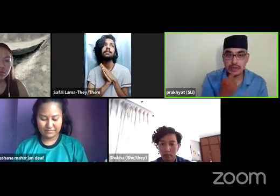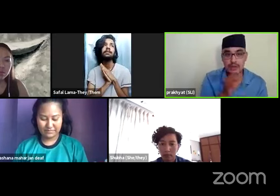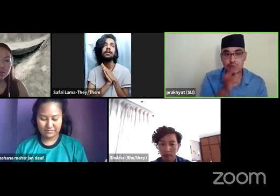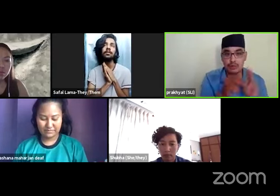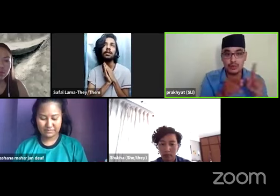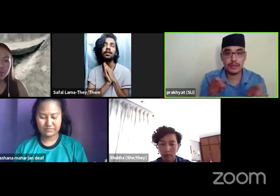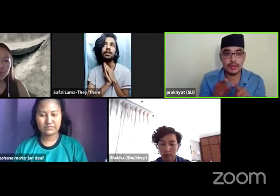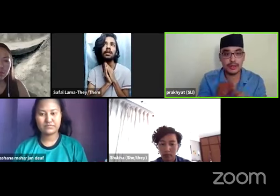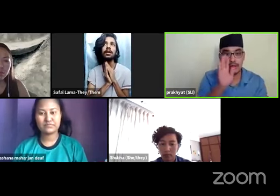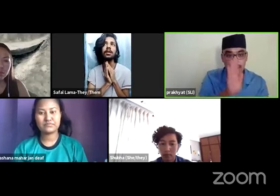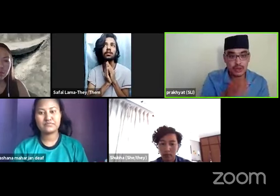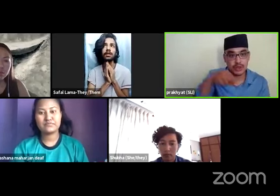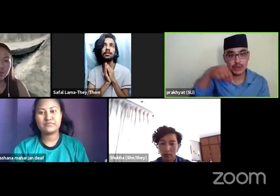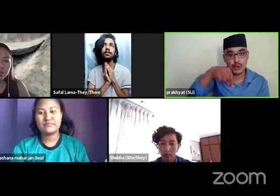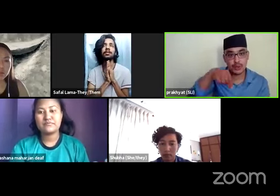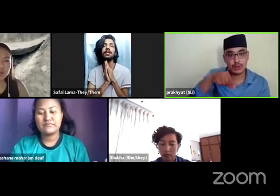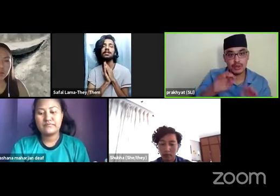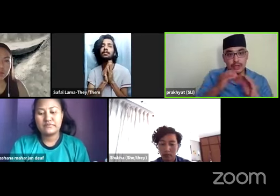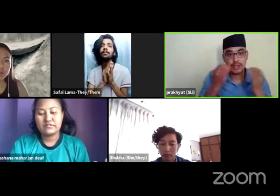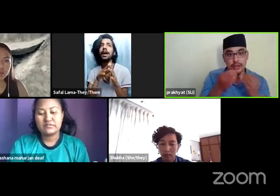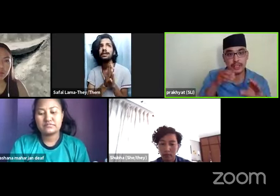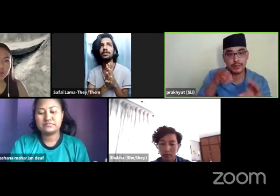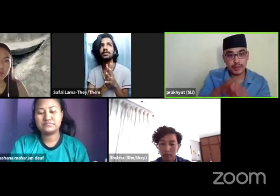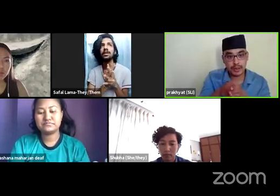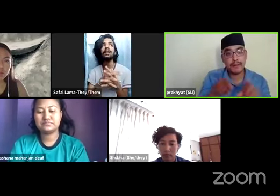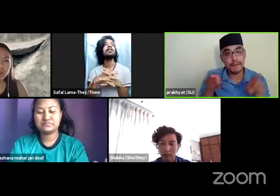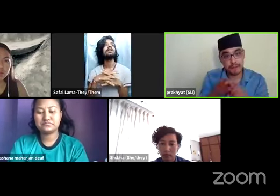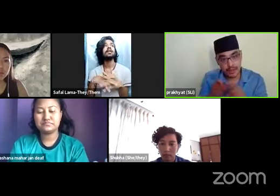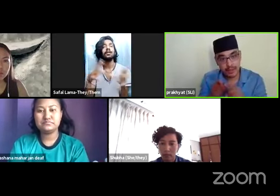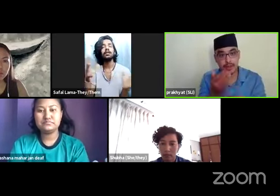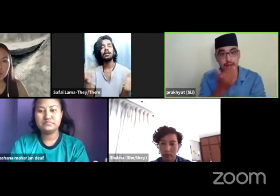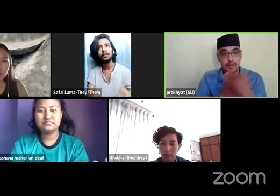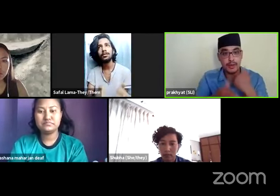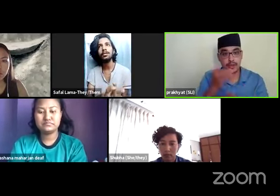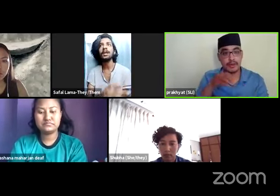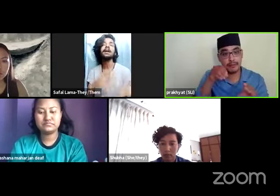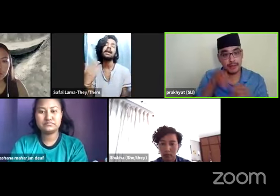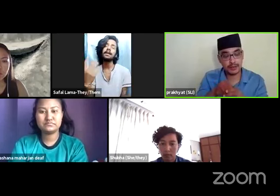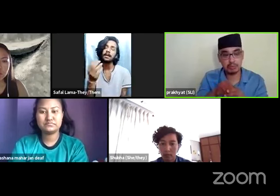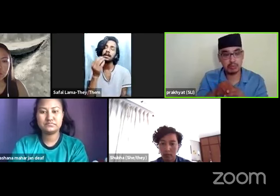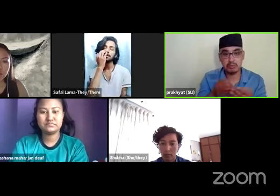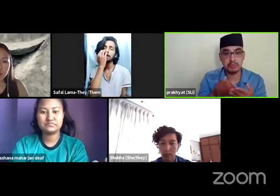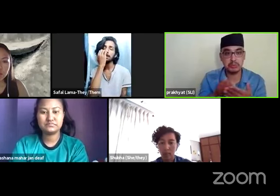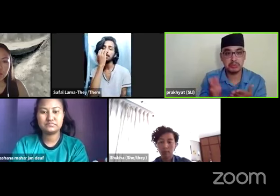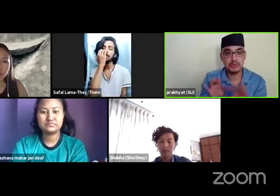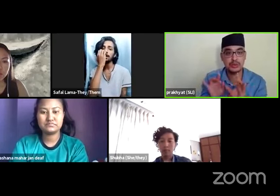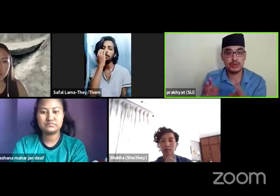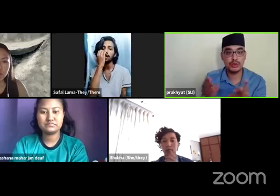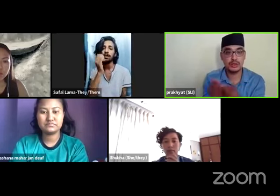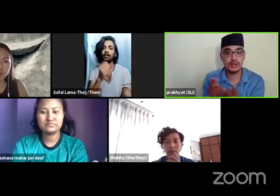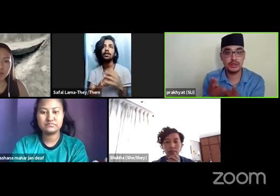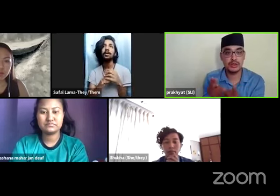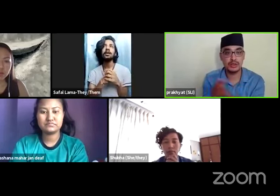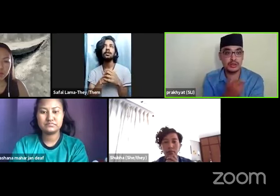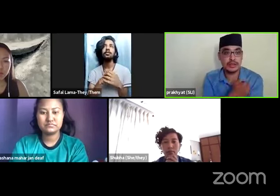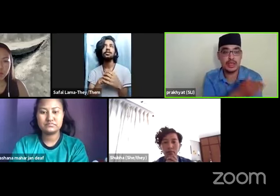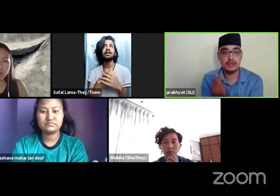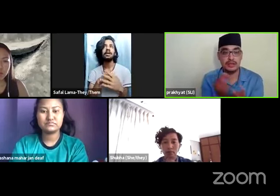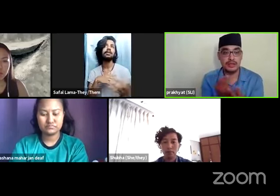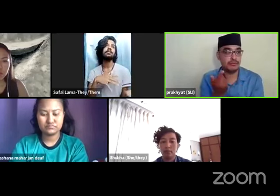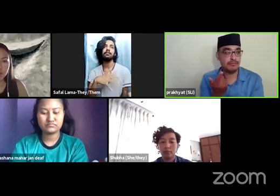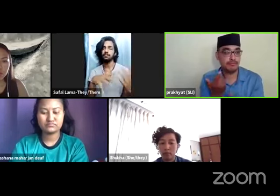यो डिसेबल कम्युनिटी क्वेयर डिसेबल पर्सनलाई चाहिँ बायसनेस हुन्छ लाइक दे आर नट एबल टु लाइक एन्टी गे जस्तो भन्ने कुराहरू भइहाल्यो.